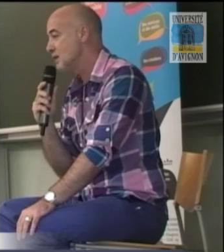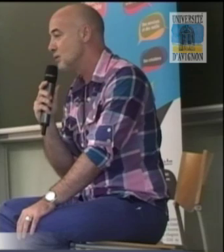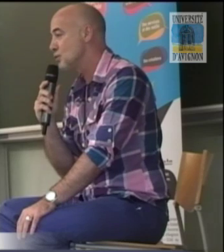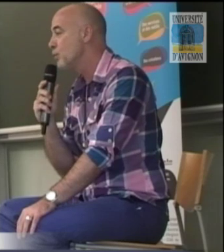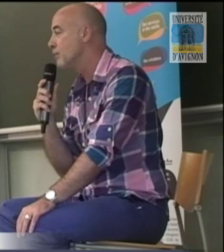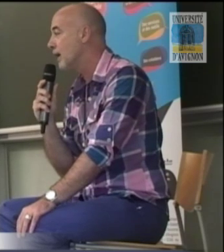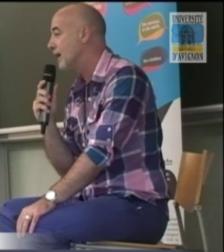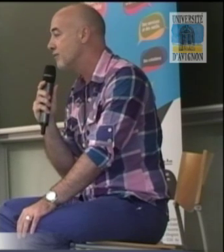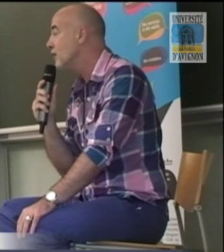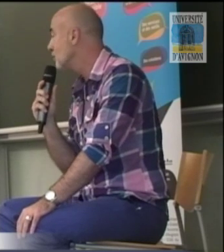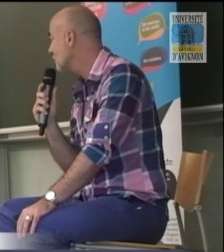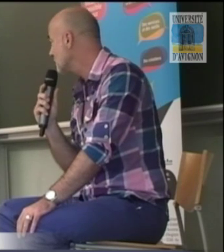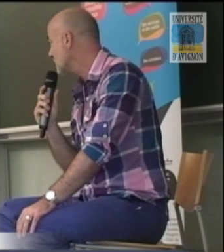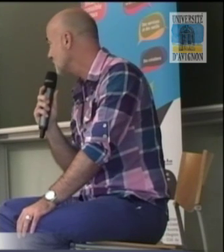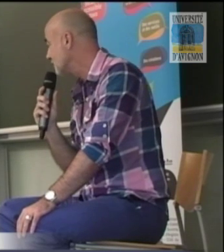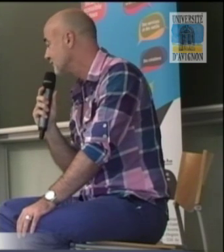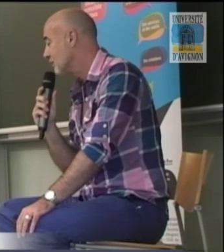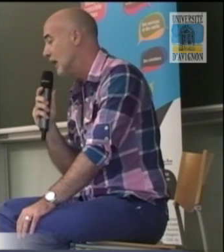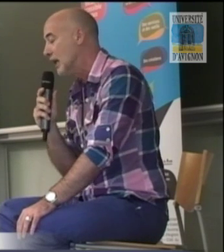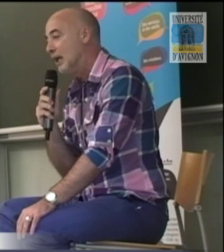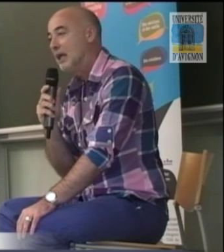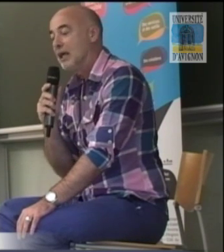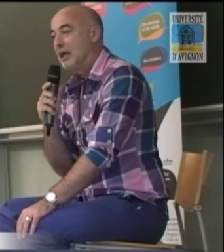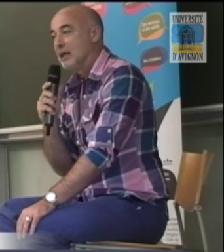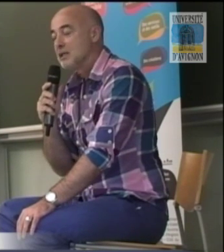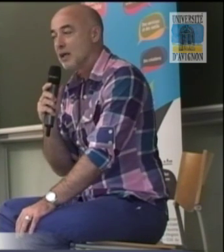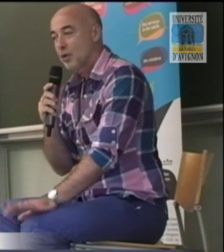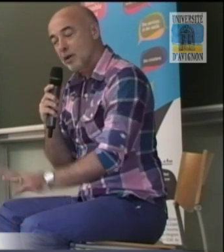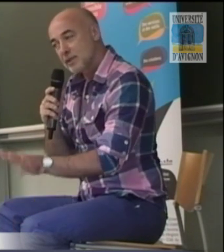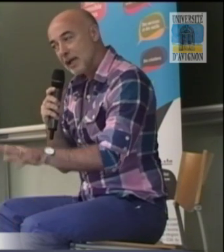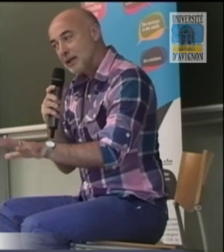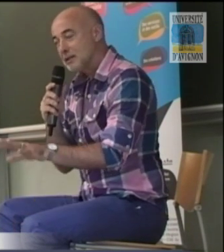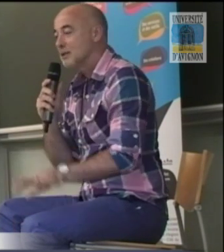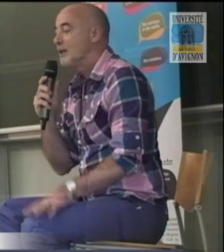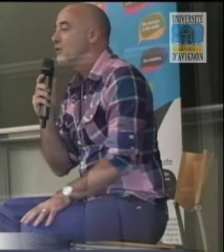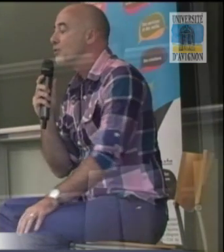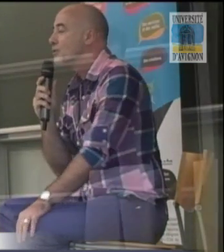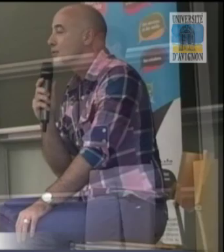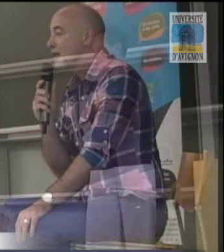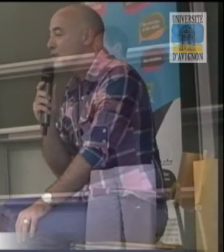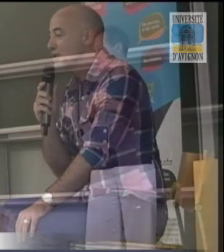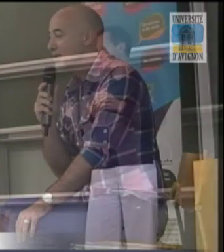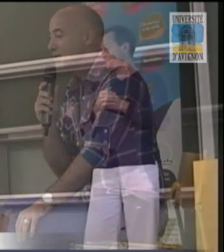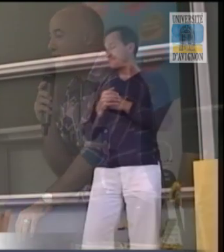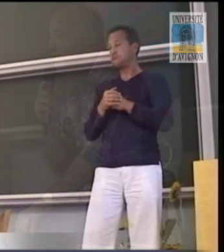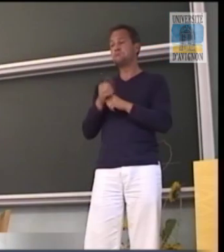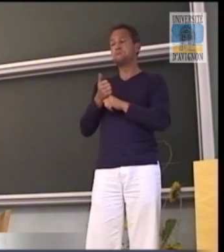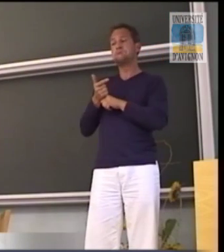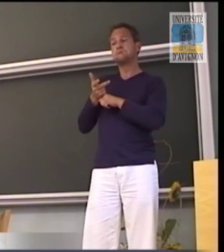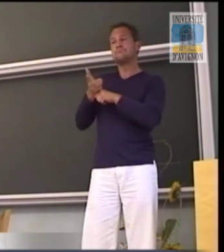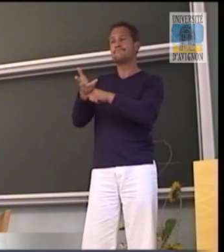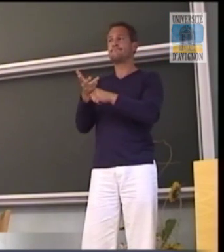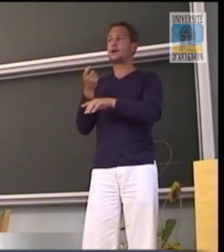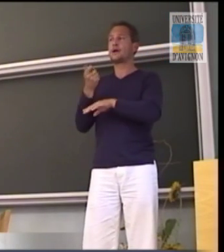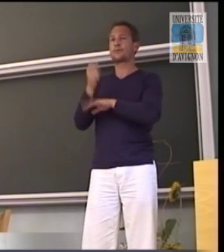s'exprimer qui ne supprime pas la valeur de l'expression. Ça a duré comme ça, quelques années difficiles,